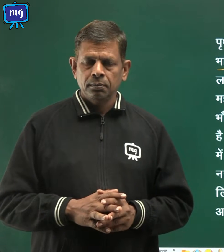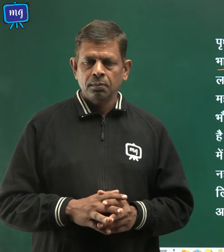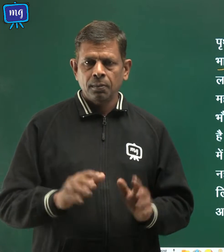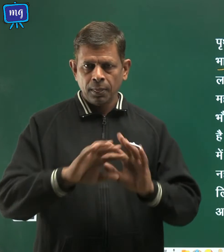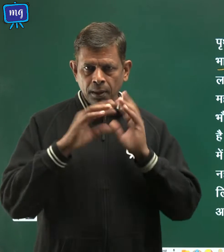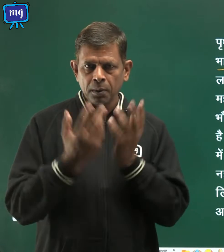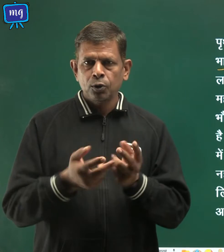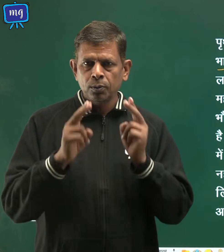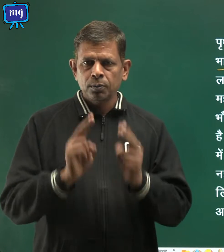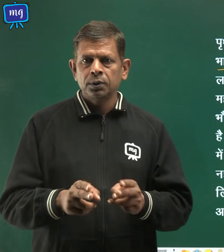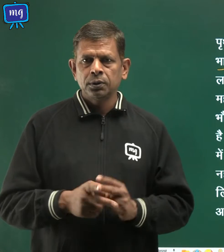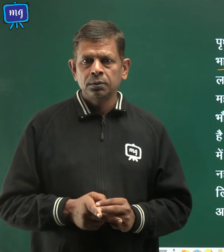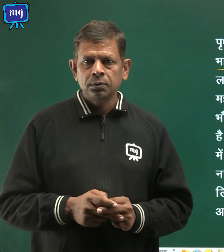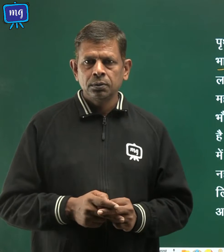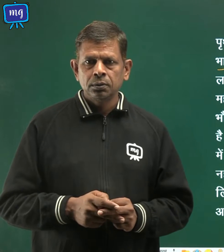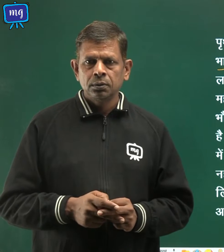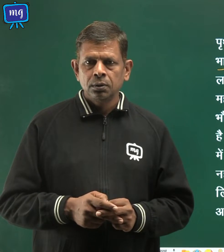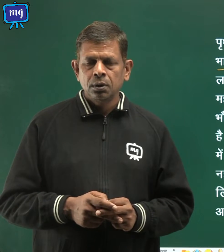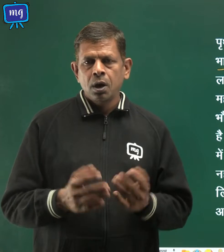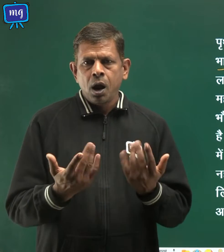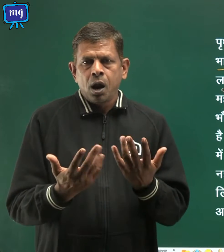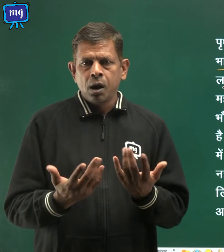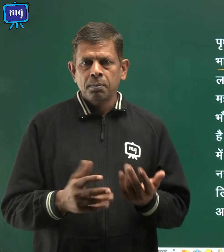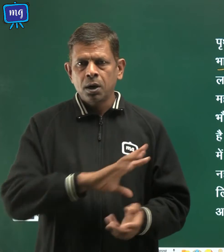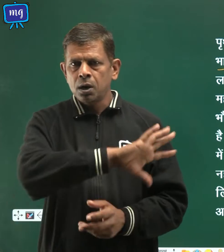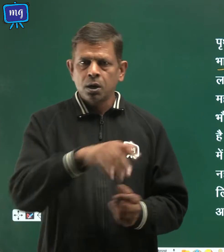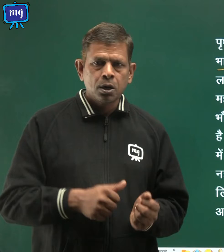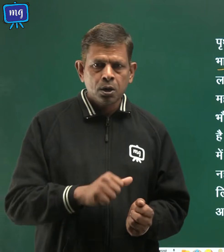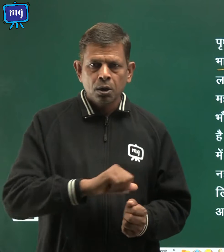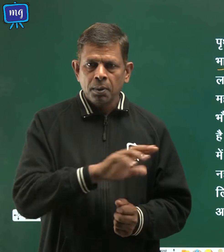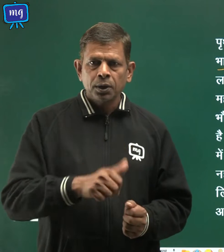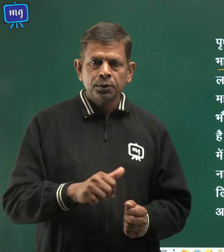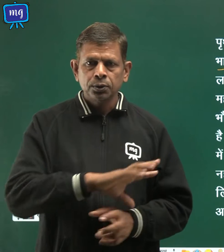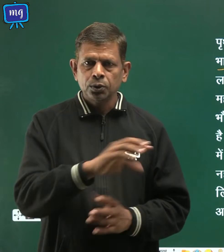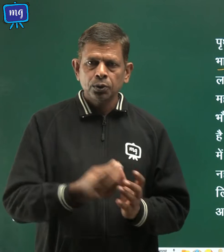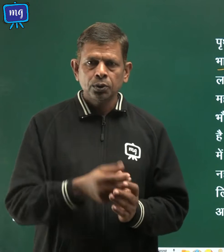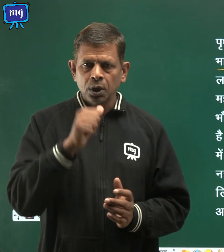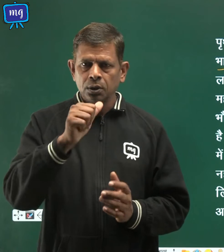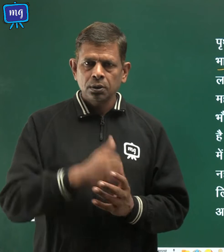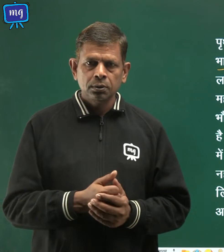पृथ्वी पर उपस्थित लगभग समस्त जल